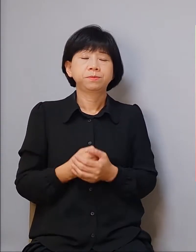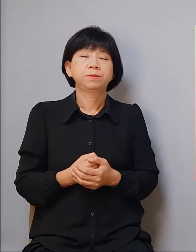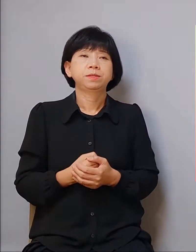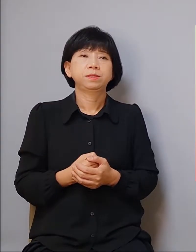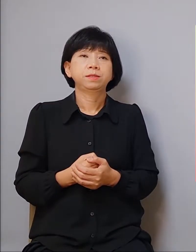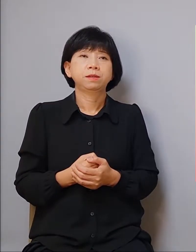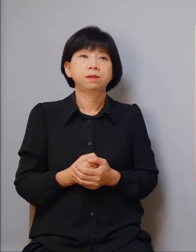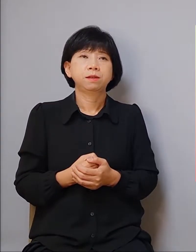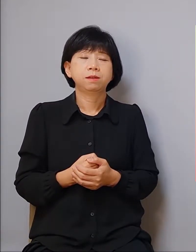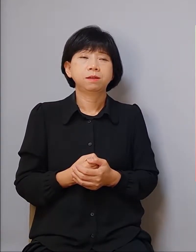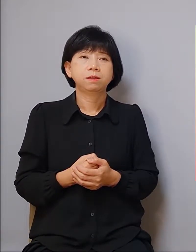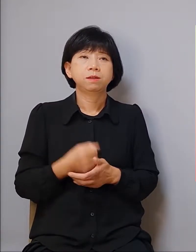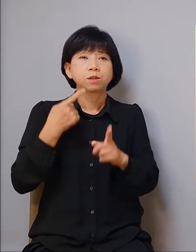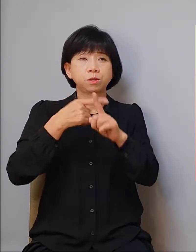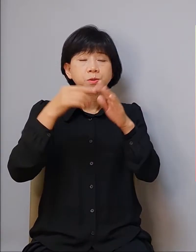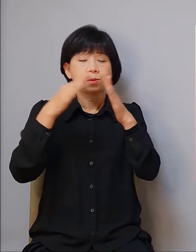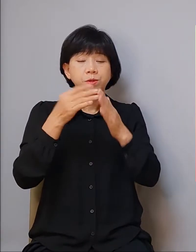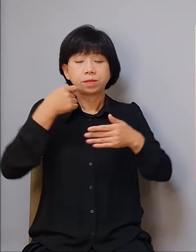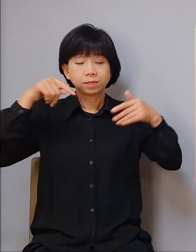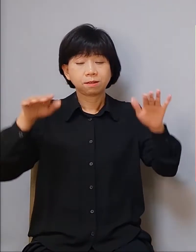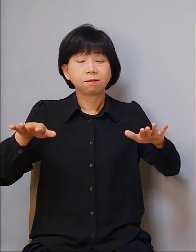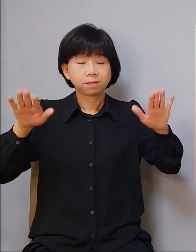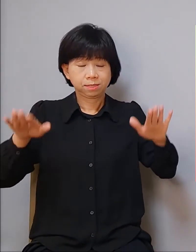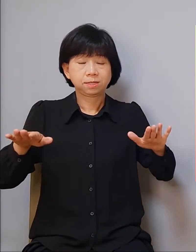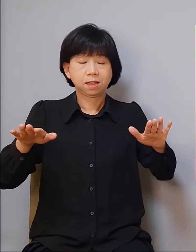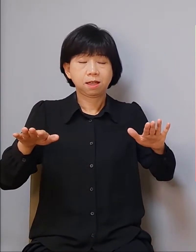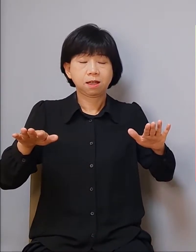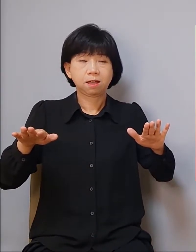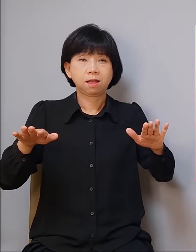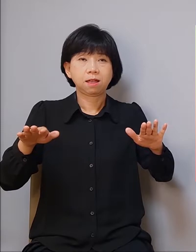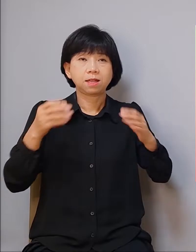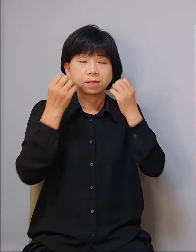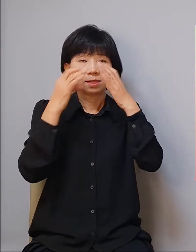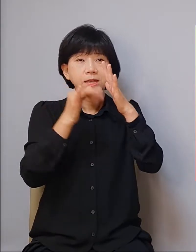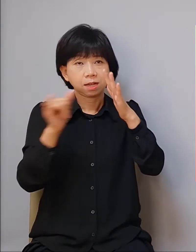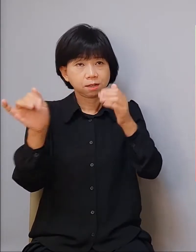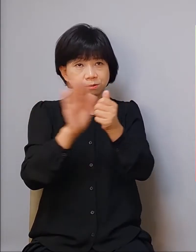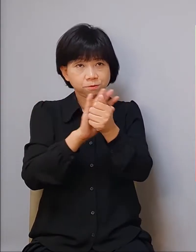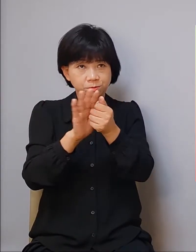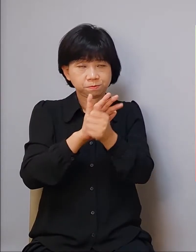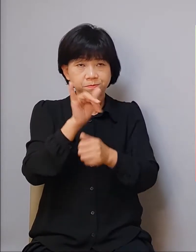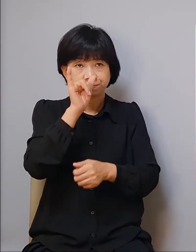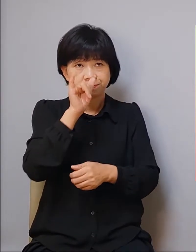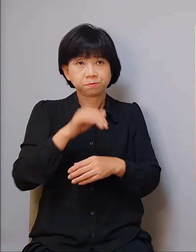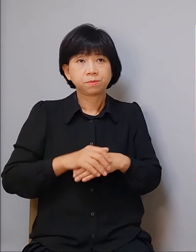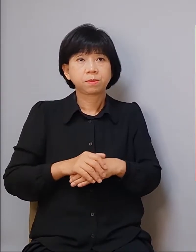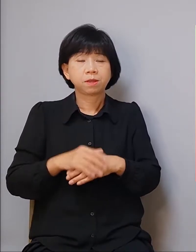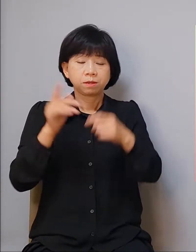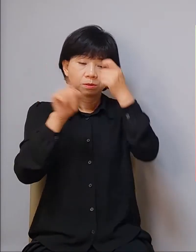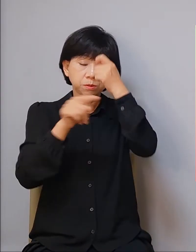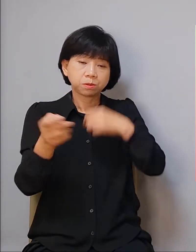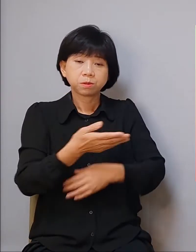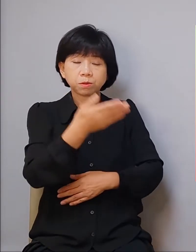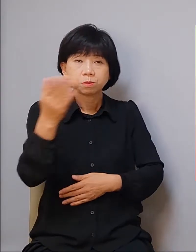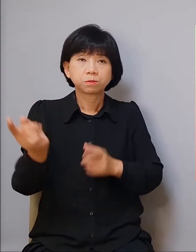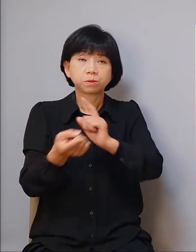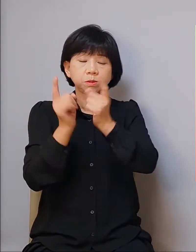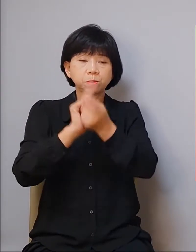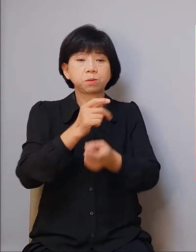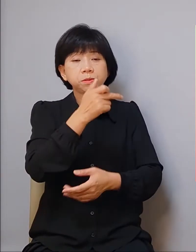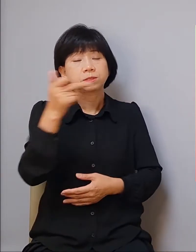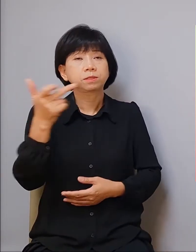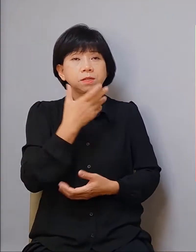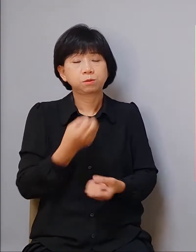우리 교회의 전사는 한 명의 새가족에게 5가지를 세번하고 있습니다. 성도 여러분, 서로 큰